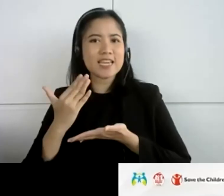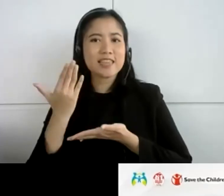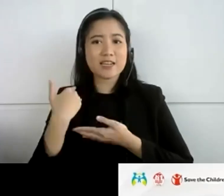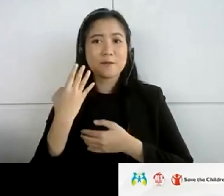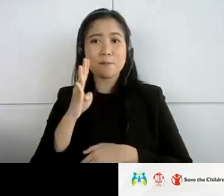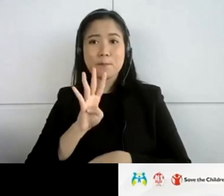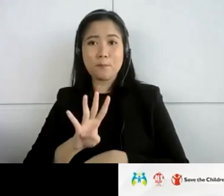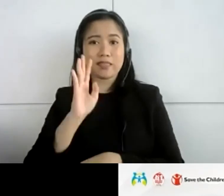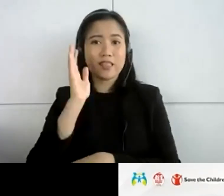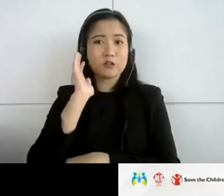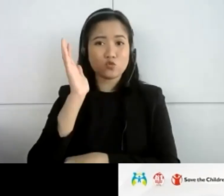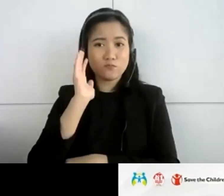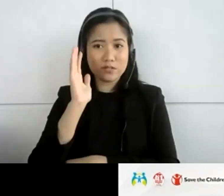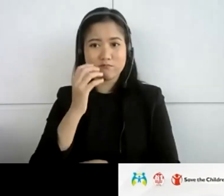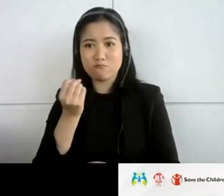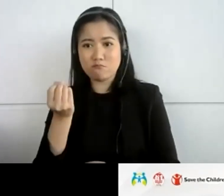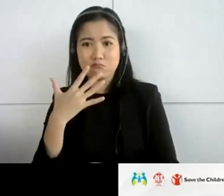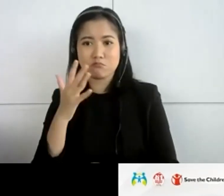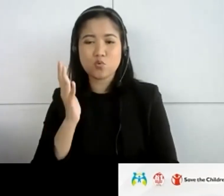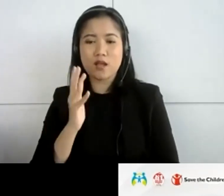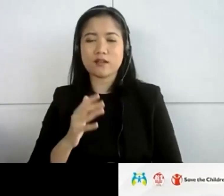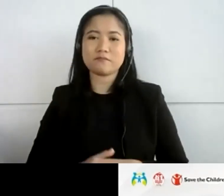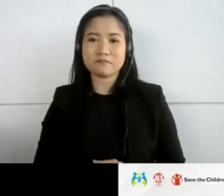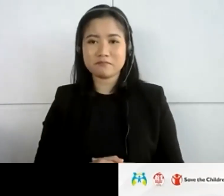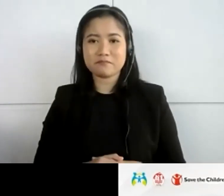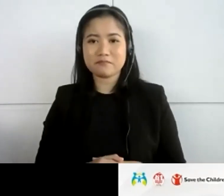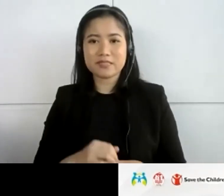keempat narasumber sebelumnya. Bu Ning.